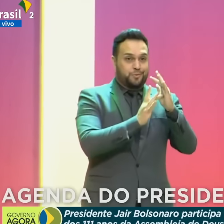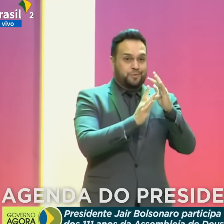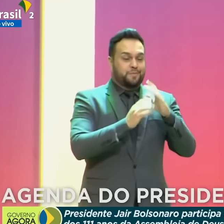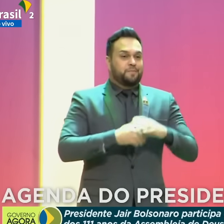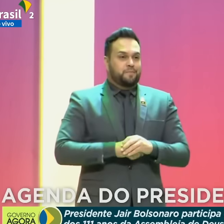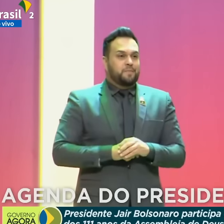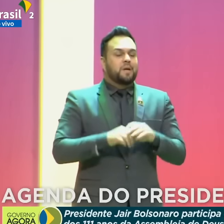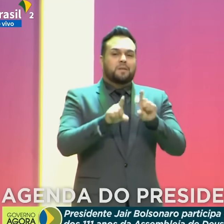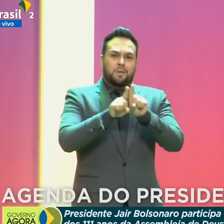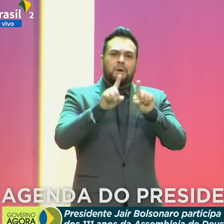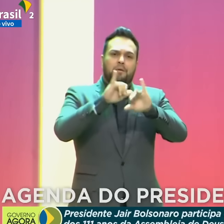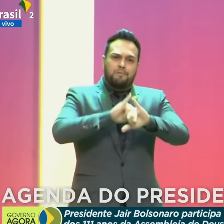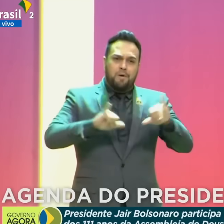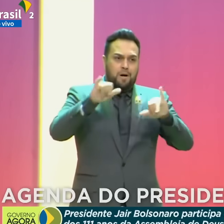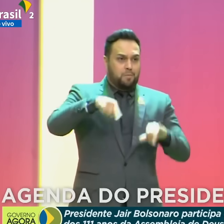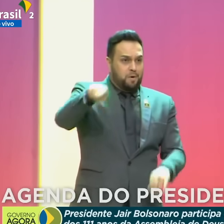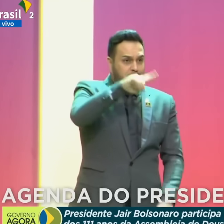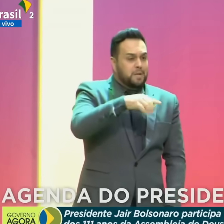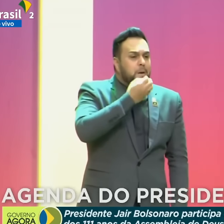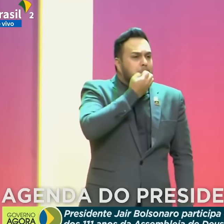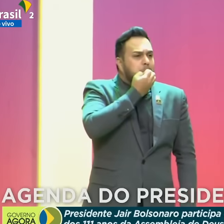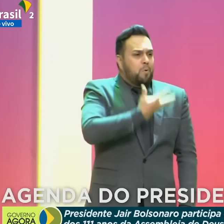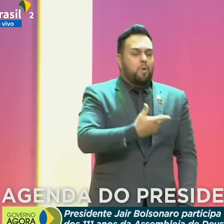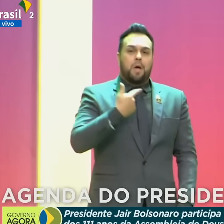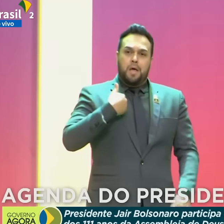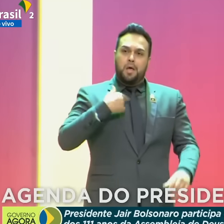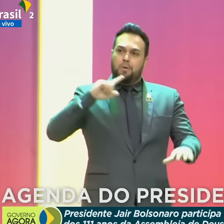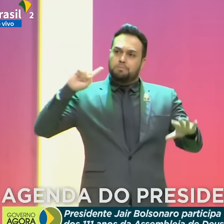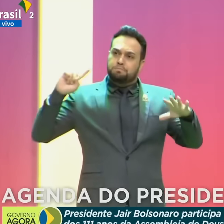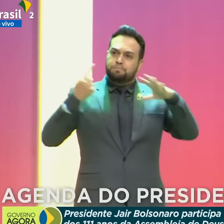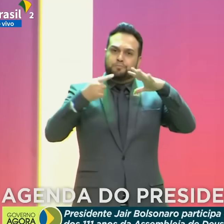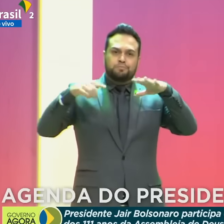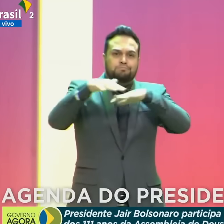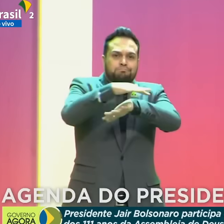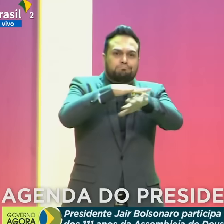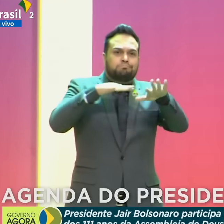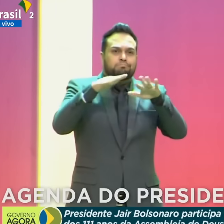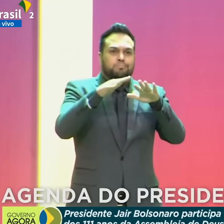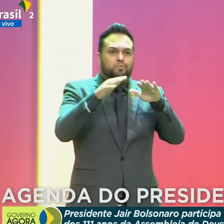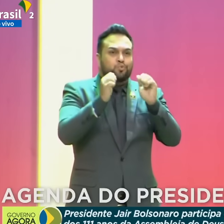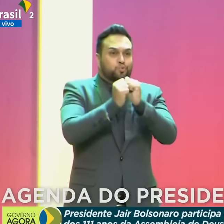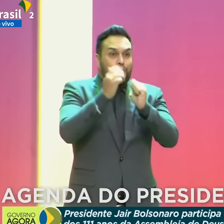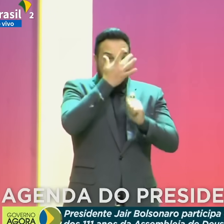e digo-lhes que é muito bom estar entre aqueles que têm Deus no coração.